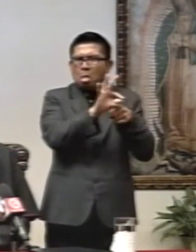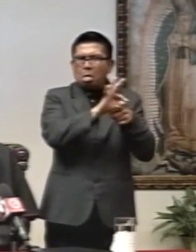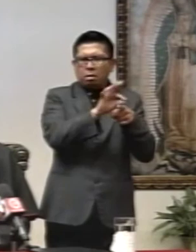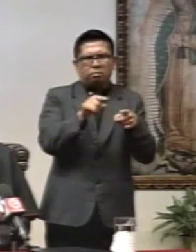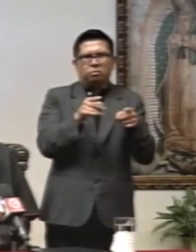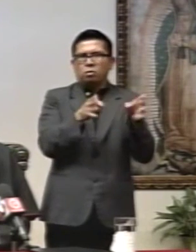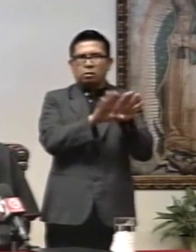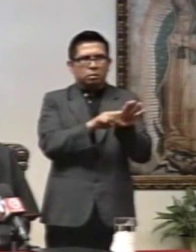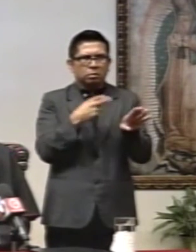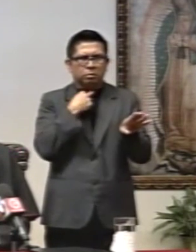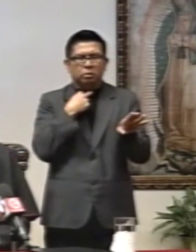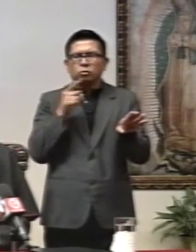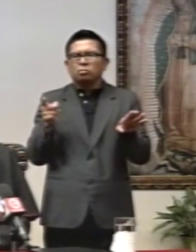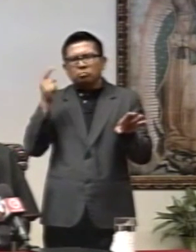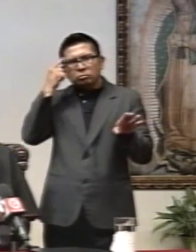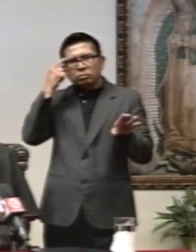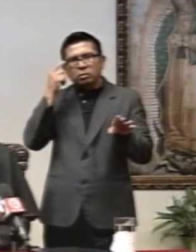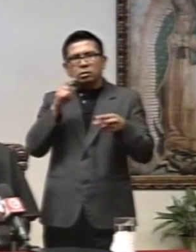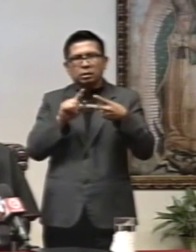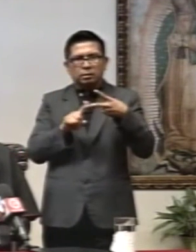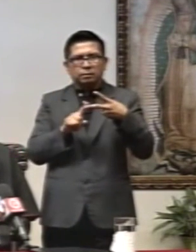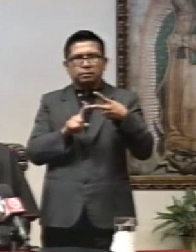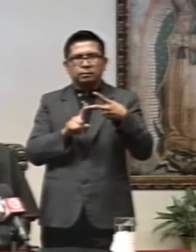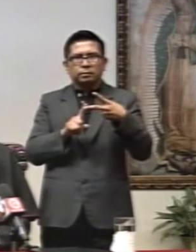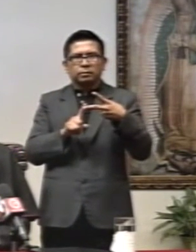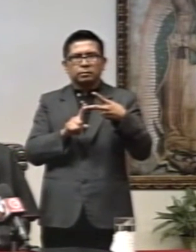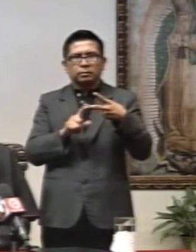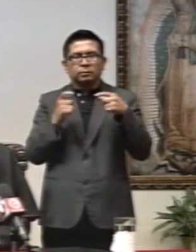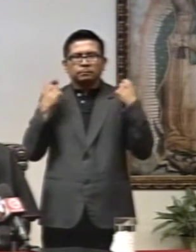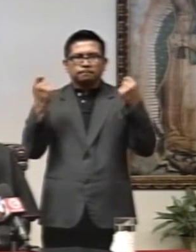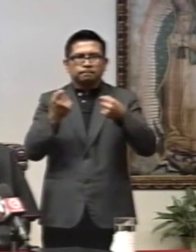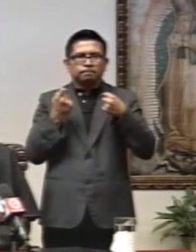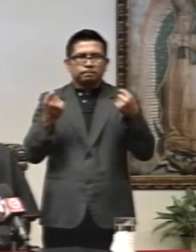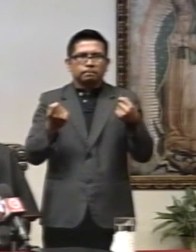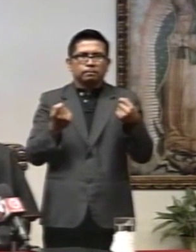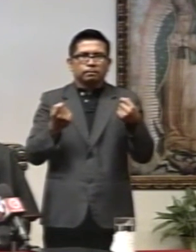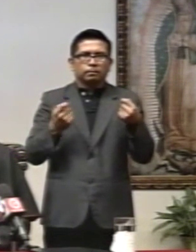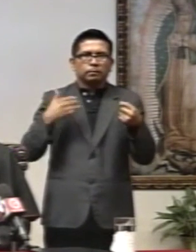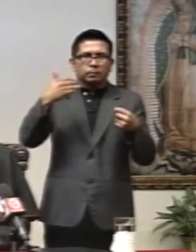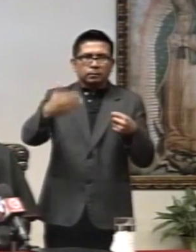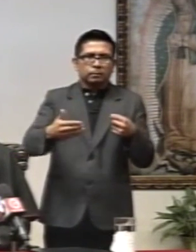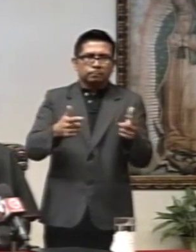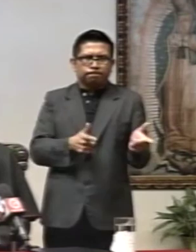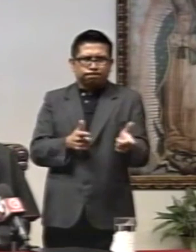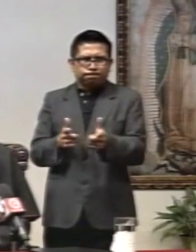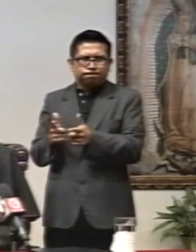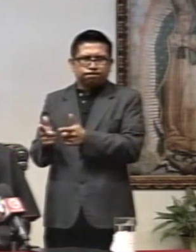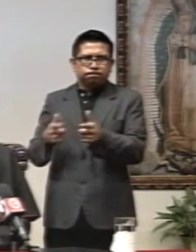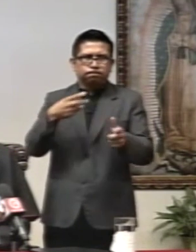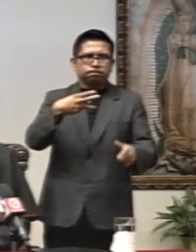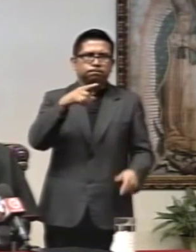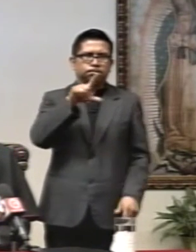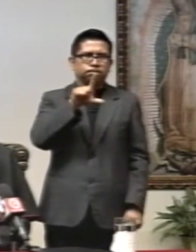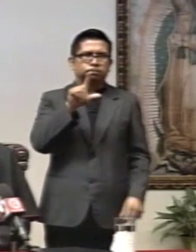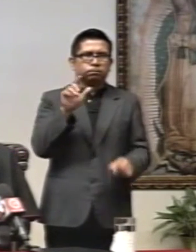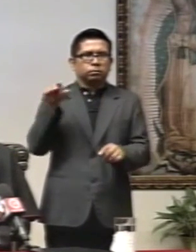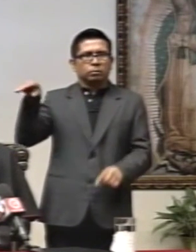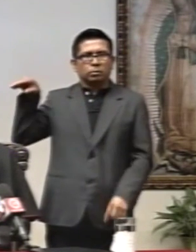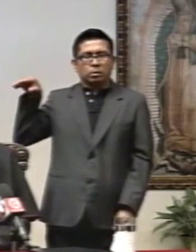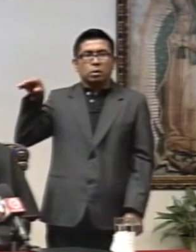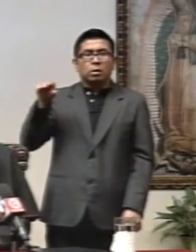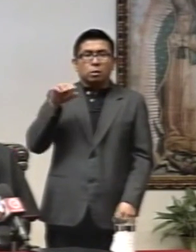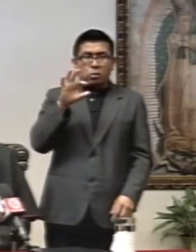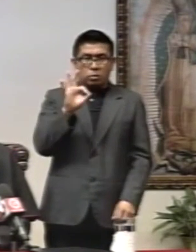pregunta es, también se está en el marco de la conmemoración de un aniversario más de la masacre del Mozote y se están haciendo algunas acciones,